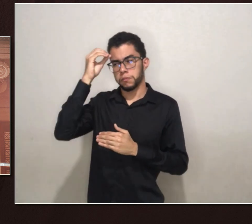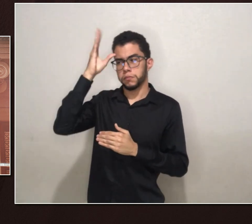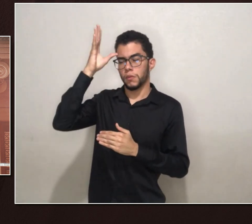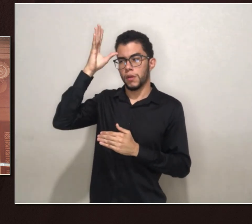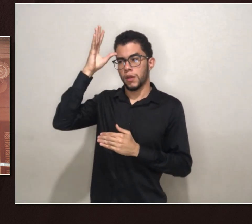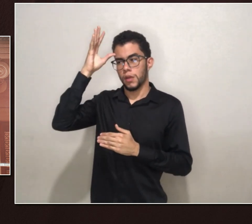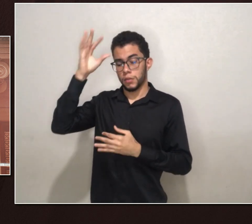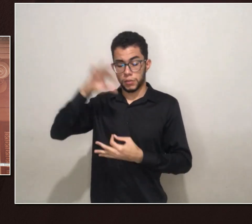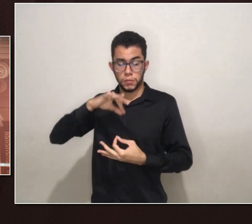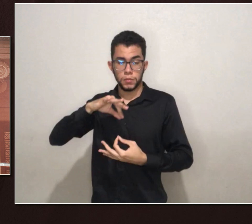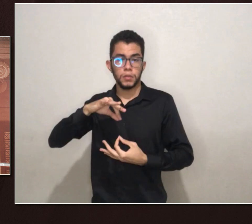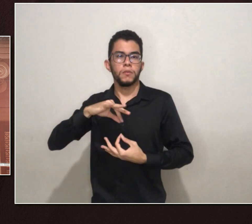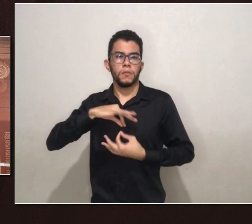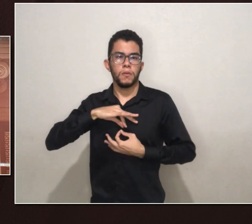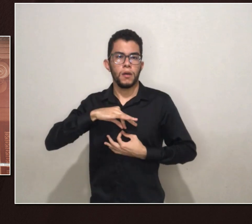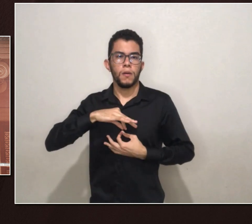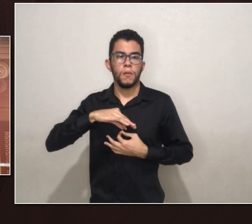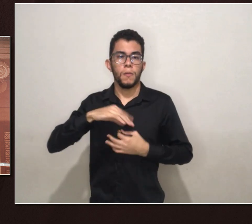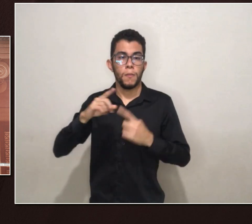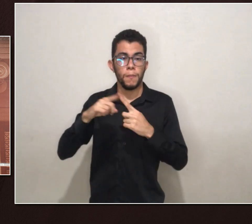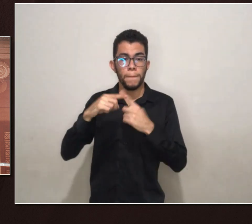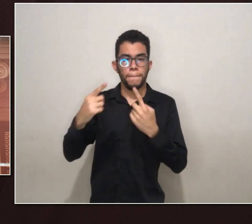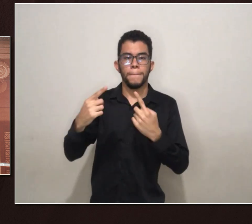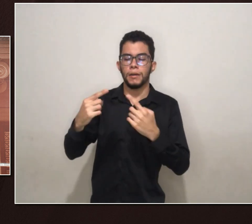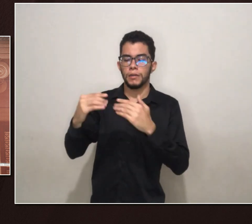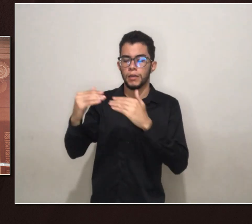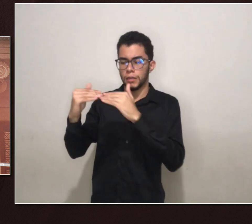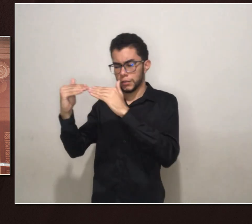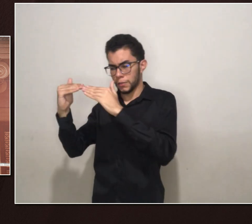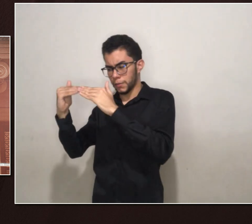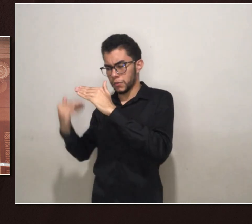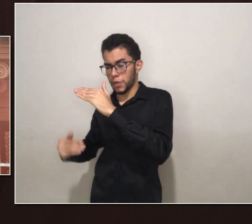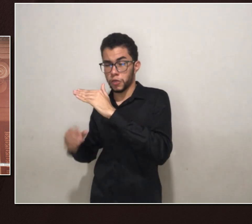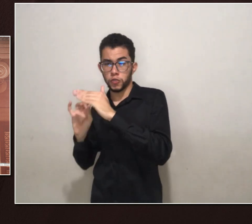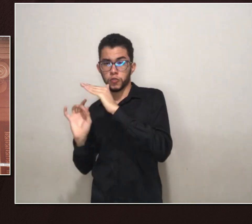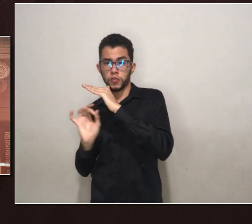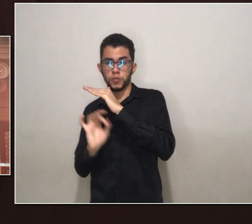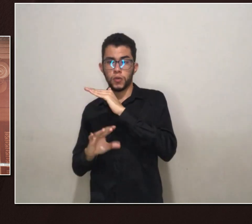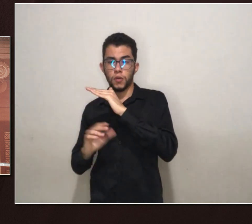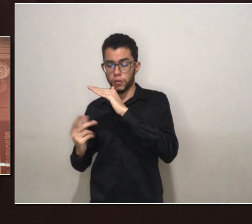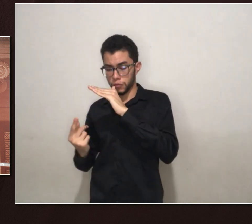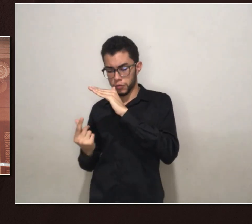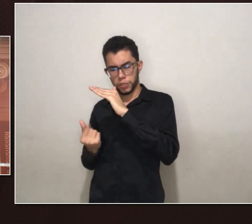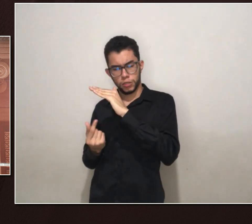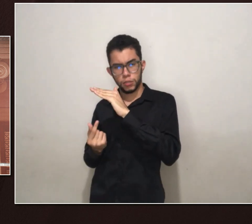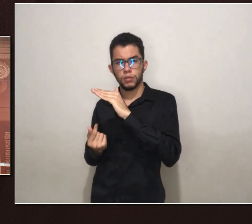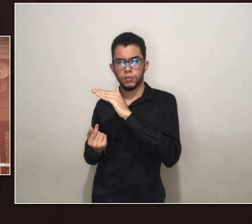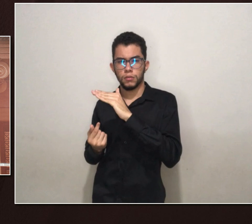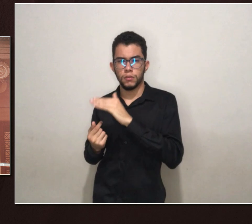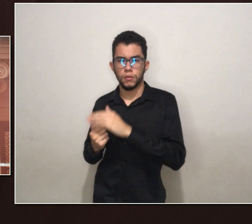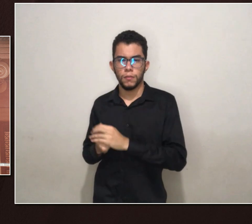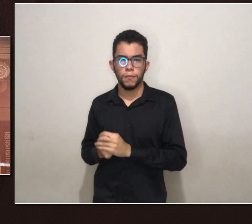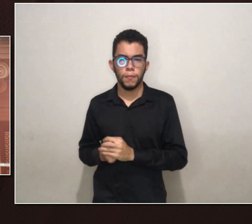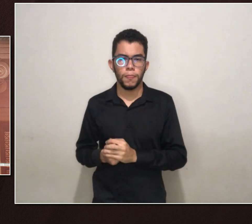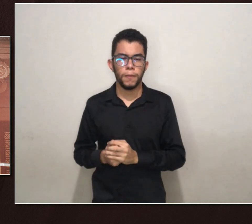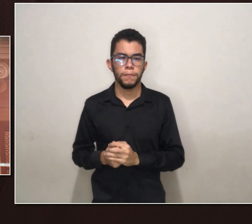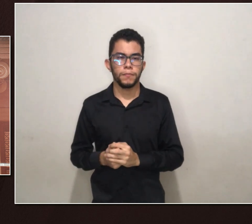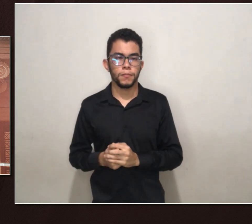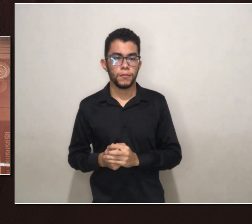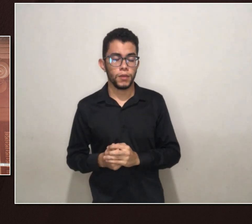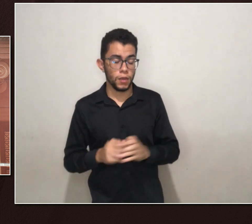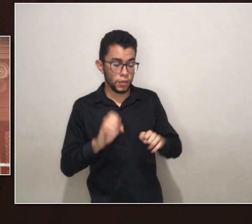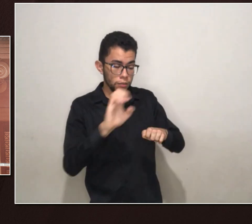o nicolaísmo, tá? Isso, né, nas outras igrejas nós vamos começar a ver isso, mas na igreja de Éfeso eles